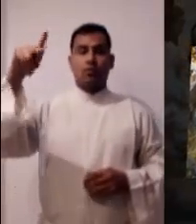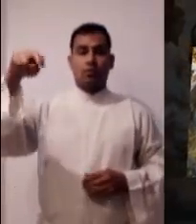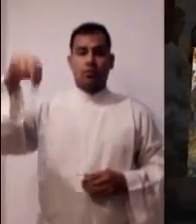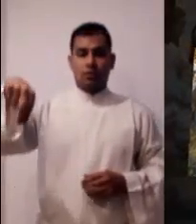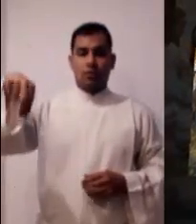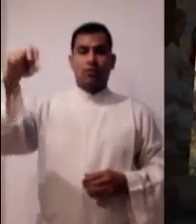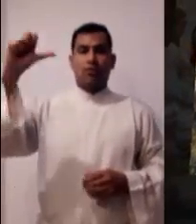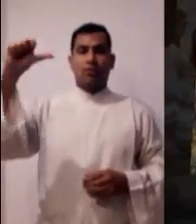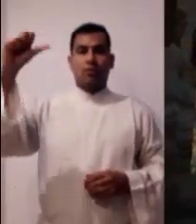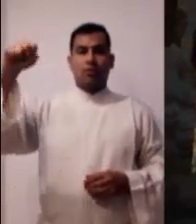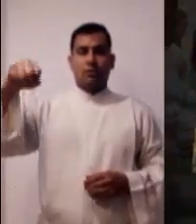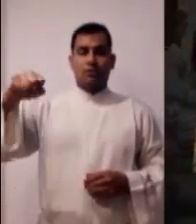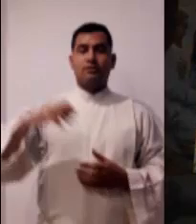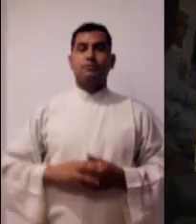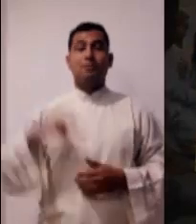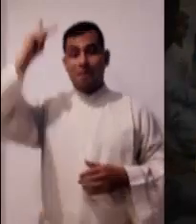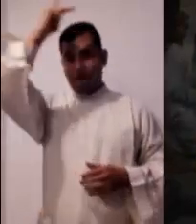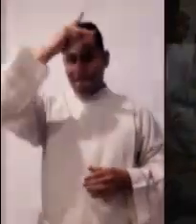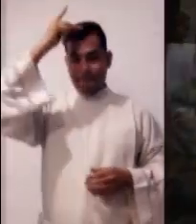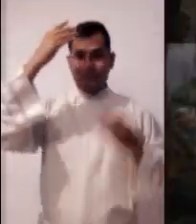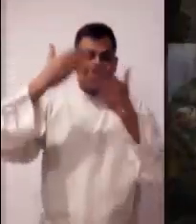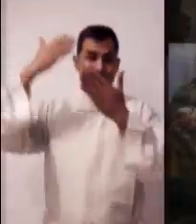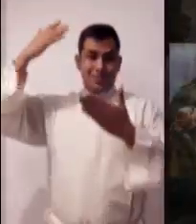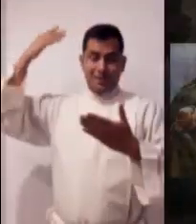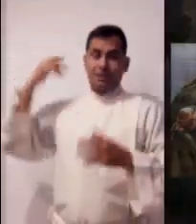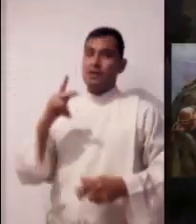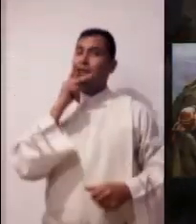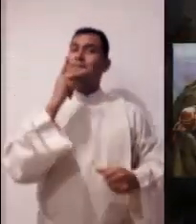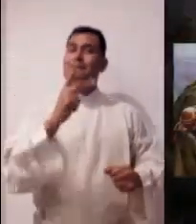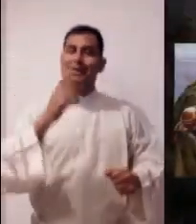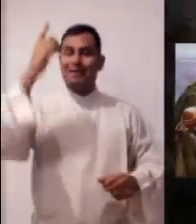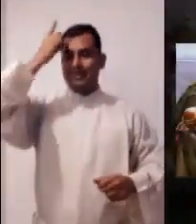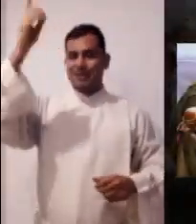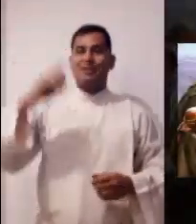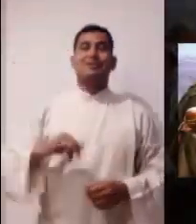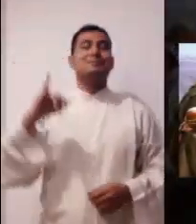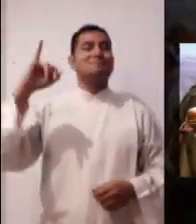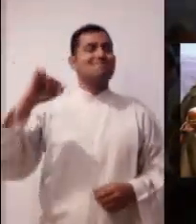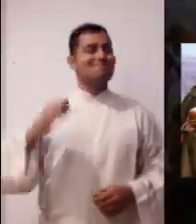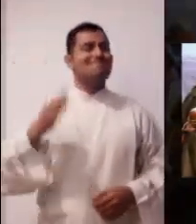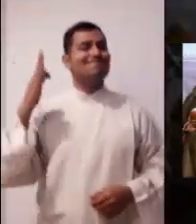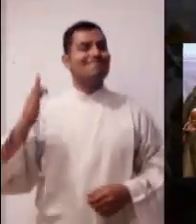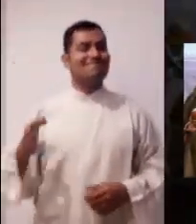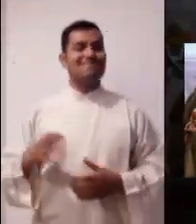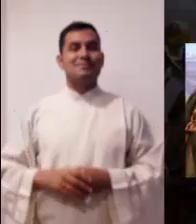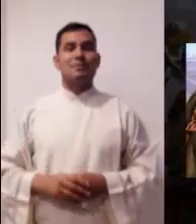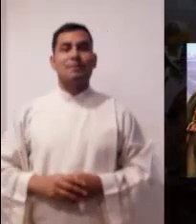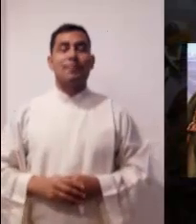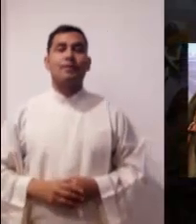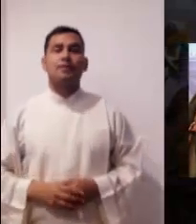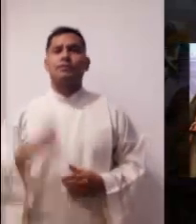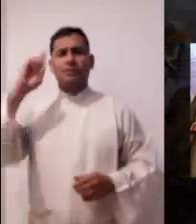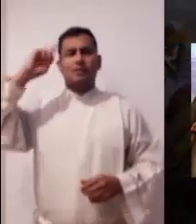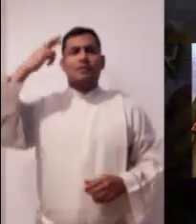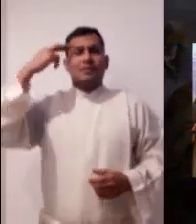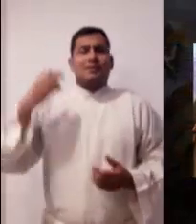estos preceptos menores y enseñe eso a los hombres, será el menor en el reino de los cielos. Pero